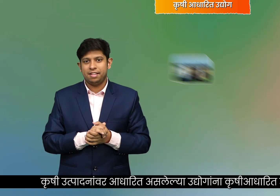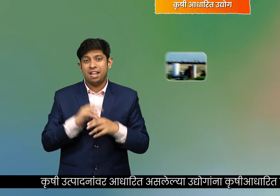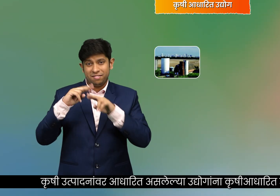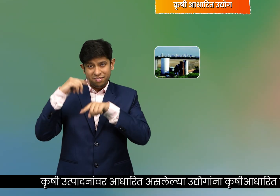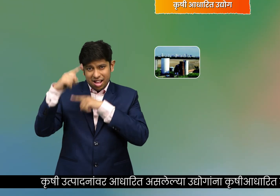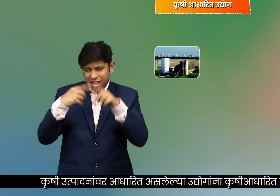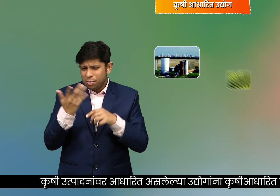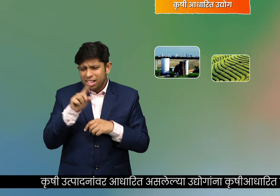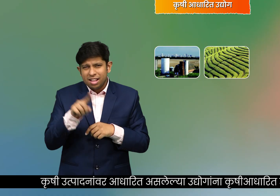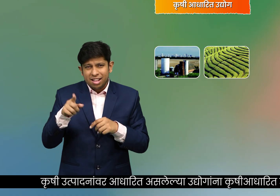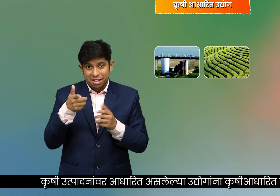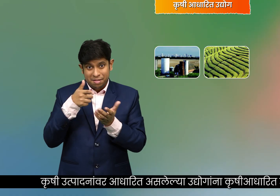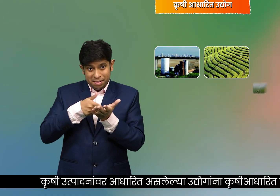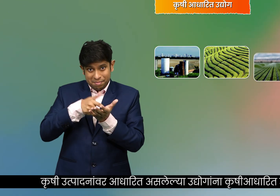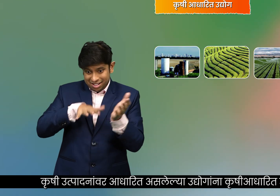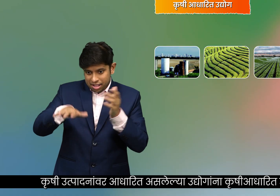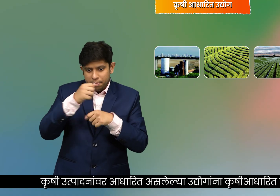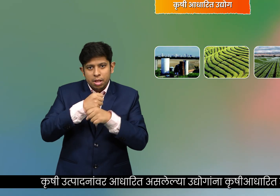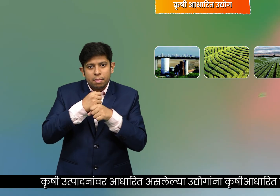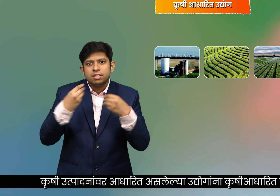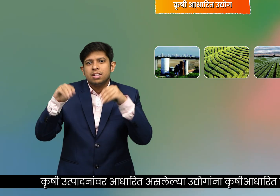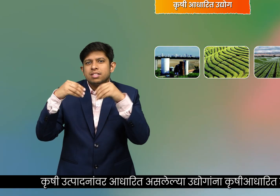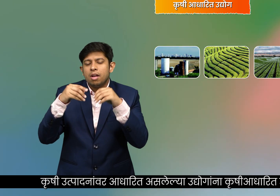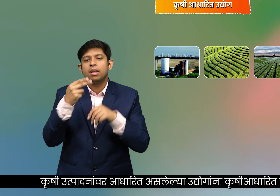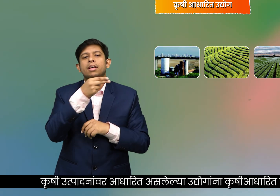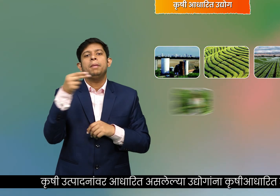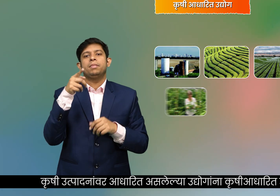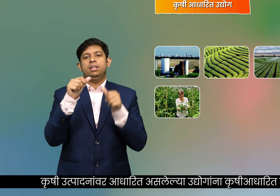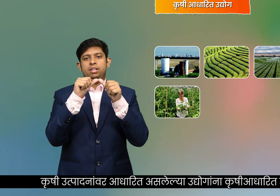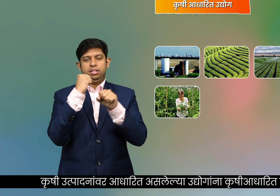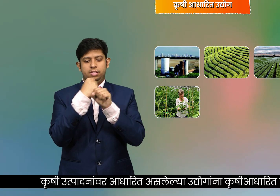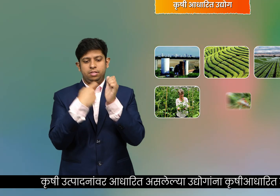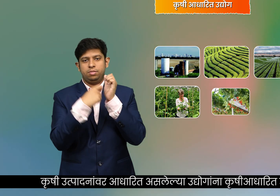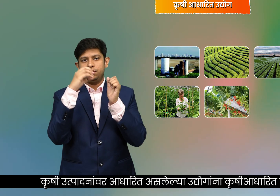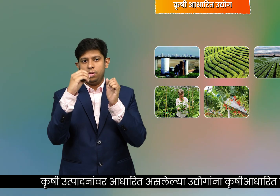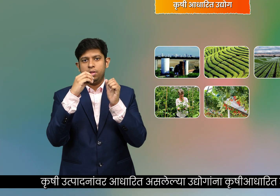कृषी उत्पादनावर आधारित असलेल्या उद्योगाने कृषी आधारित उद्योग म्हणतात.